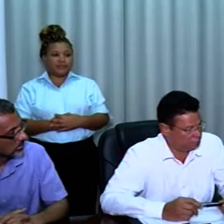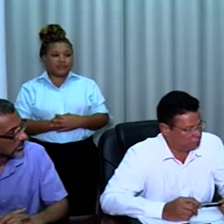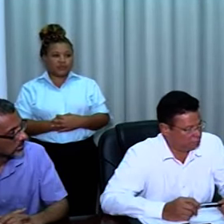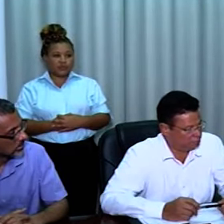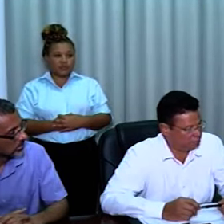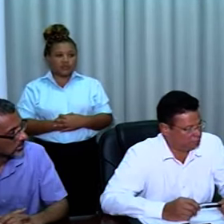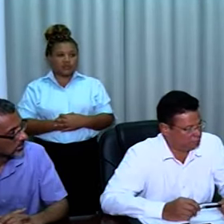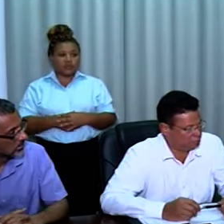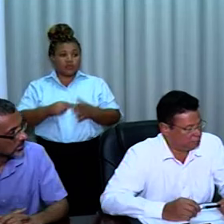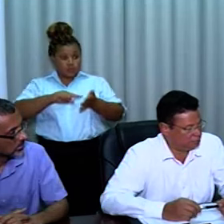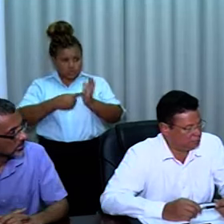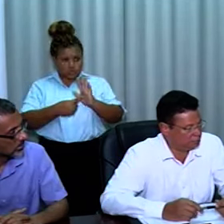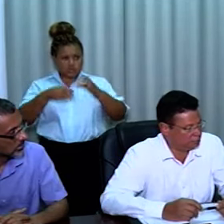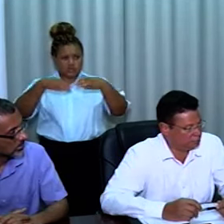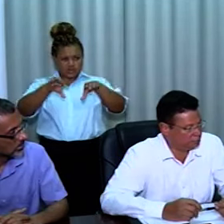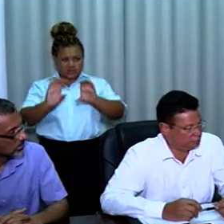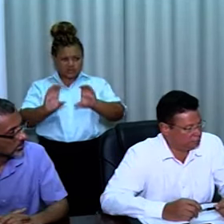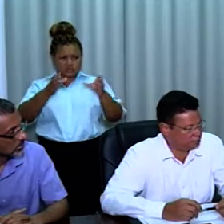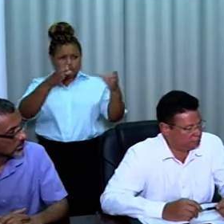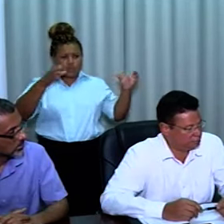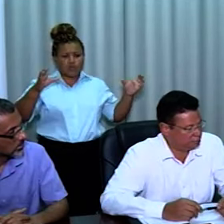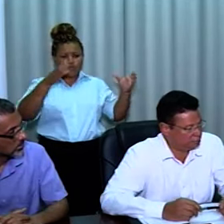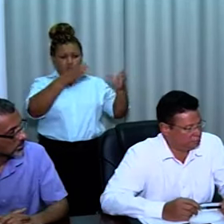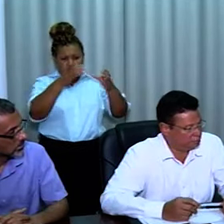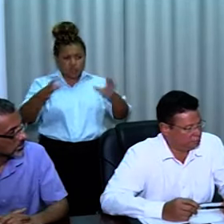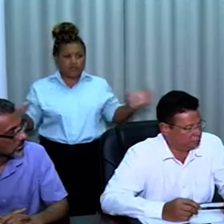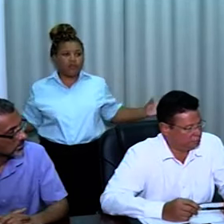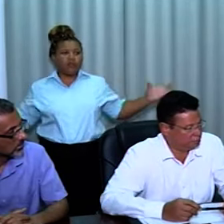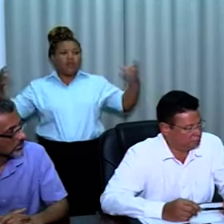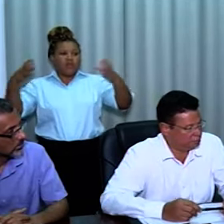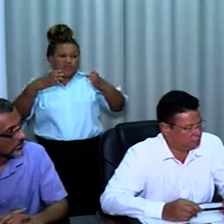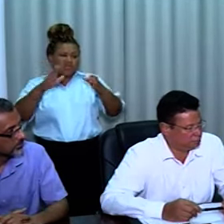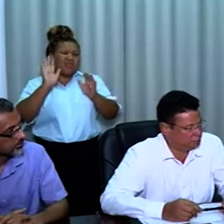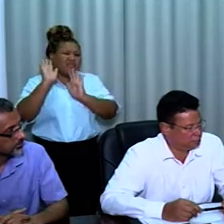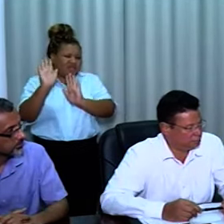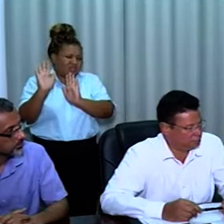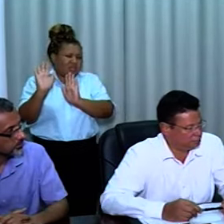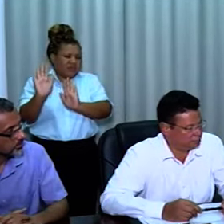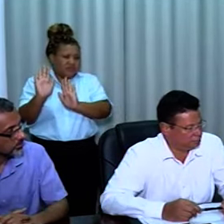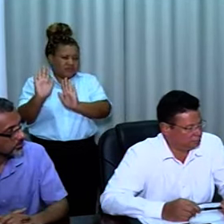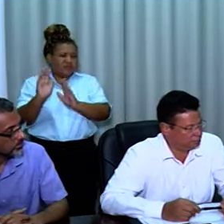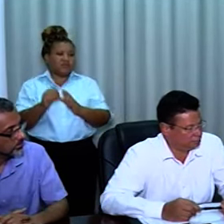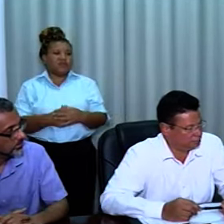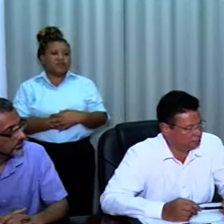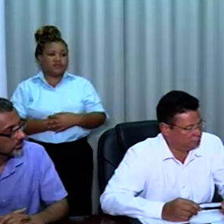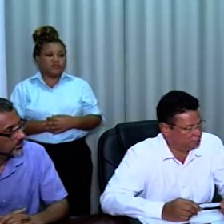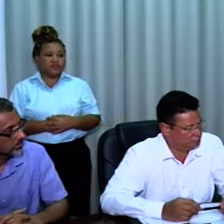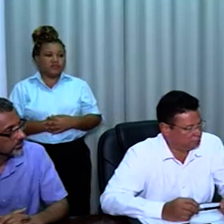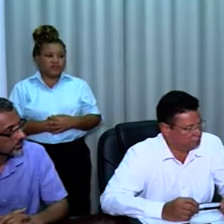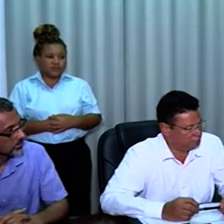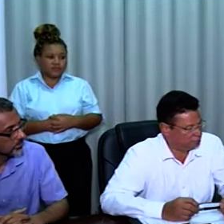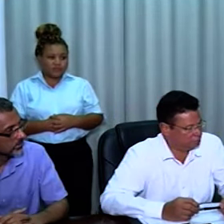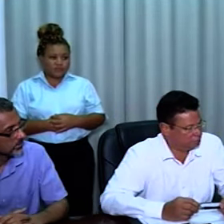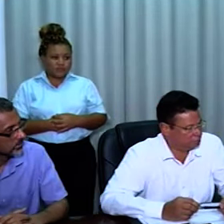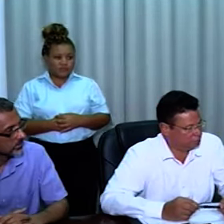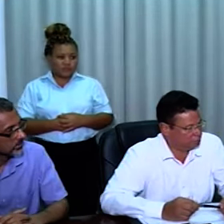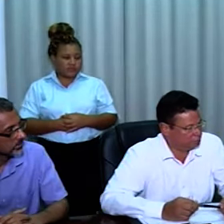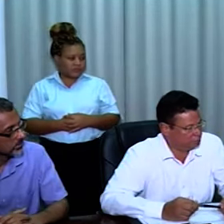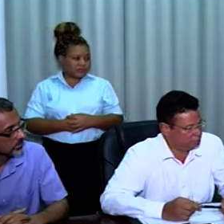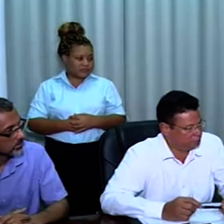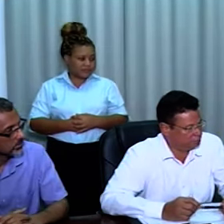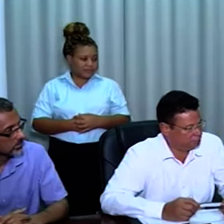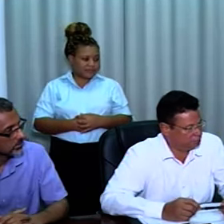standby. OK, existemment nous en demain bon matin on a une autre session avec un groupe du monde ban qui provide support et nous en avons